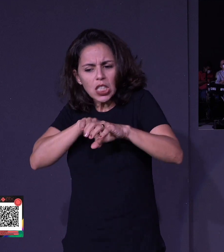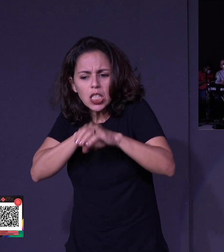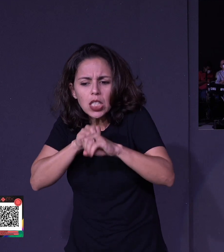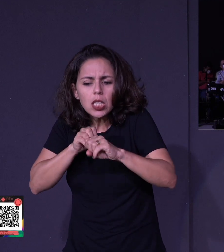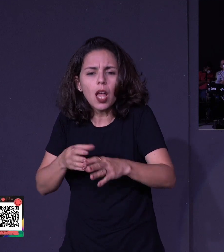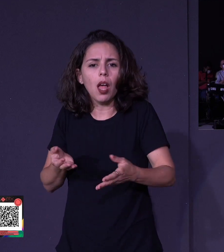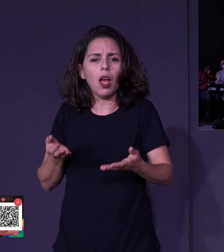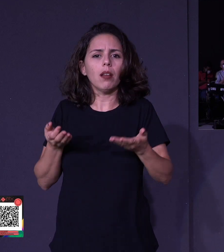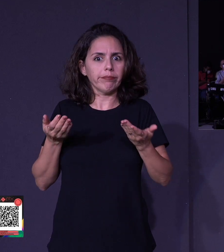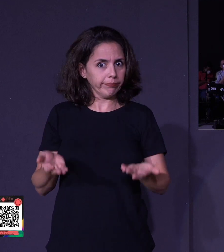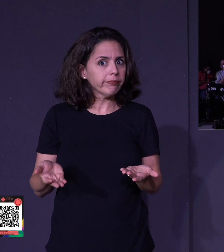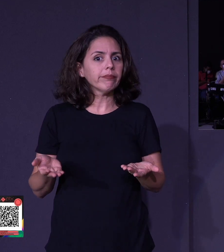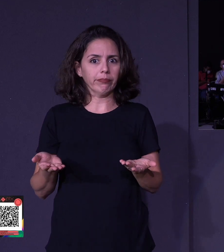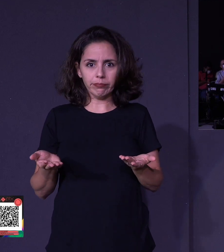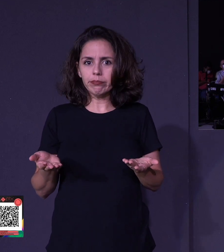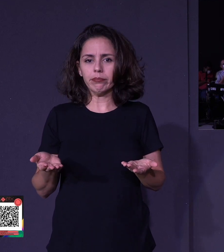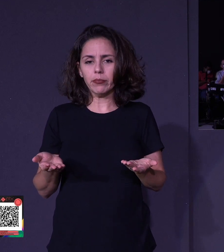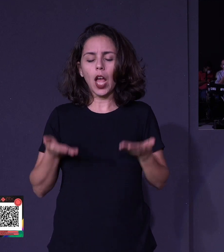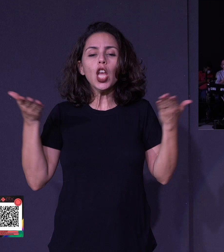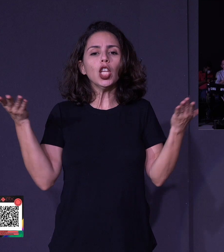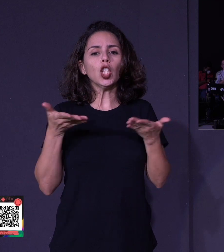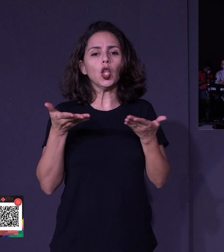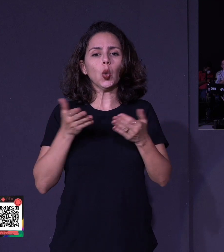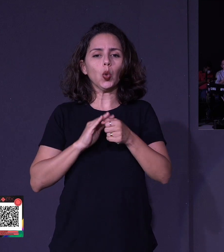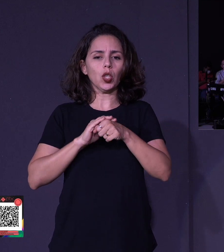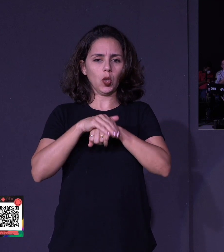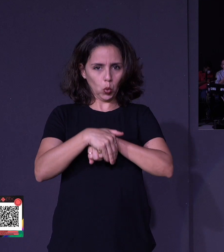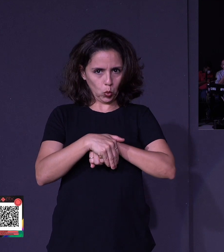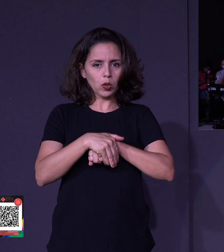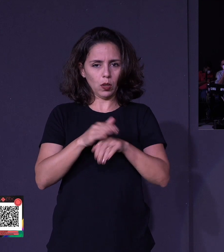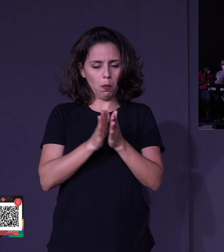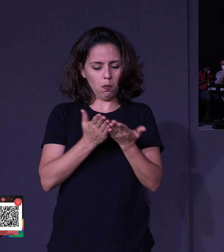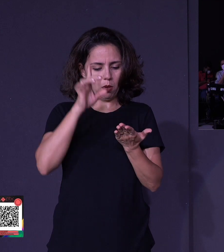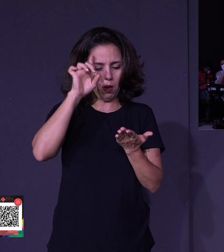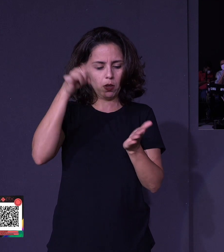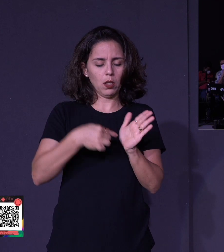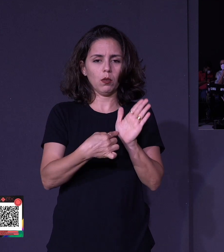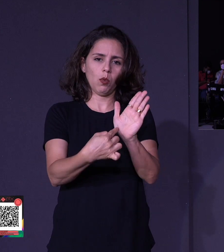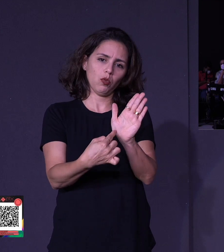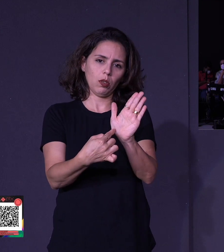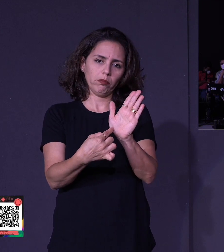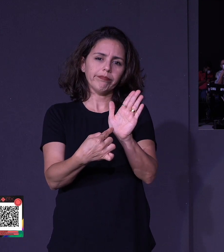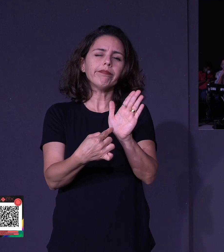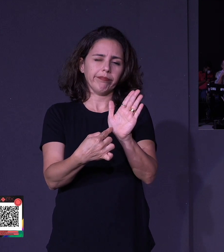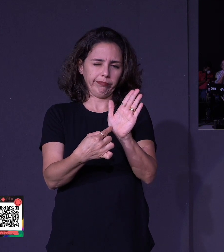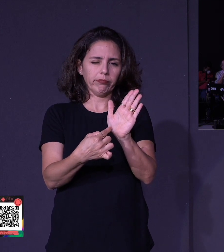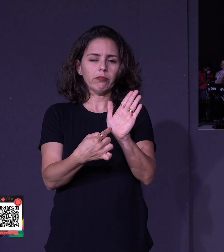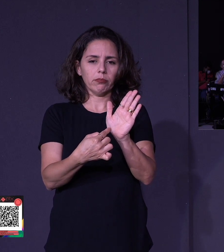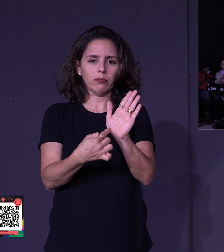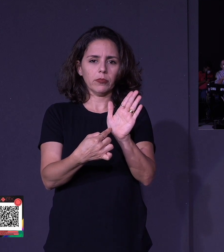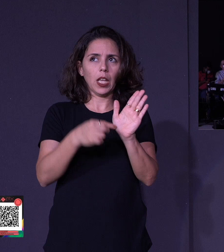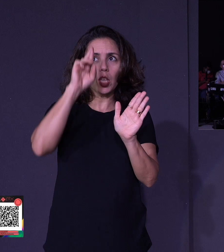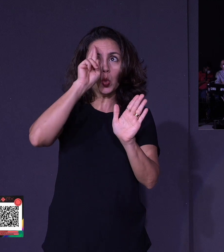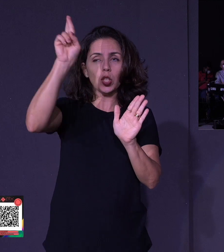Cada um de nós nessa noite, questionado pelo Espírito Santo de Deus e pela palavra de Deus, dá a sua resposta para o Senhor com